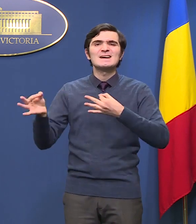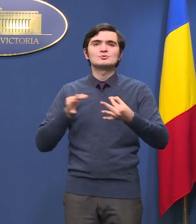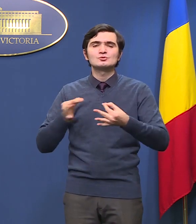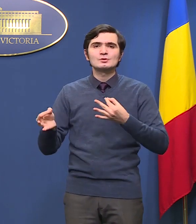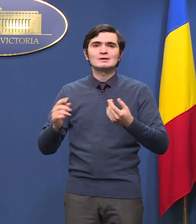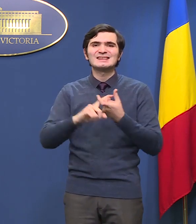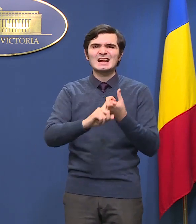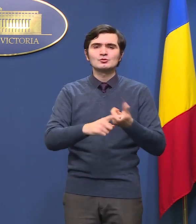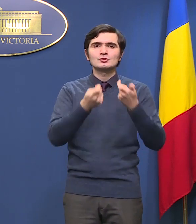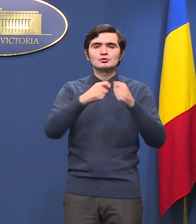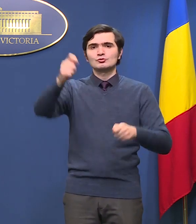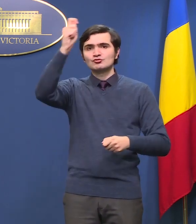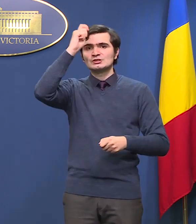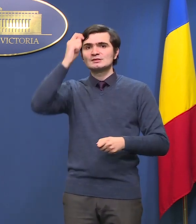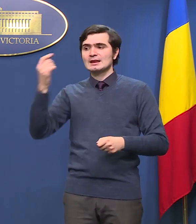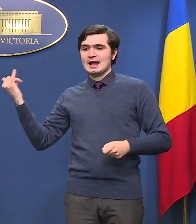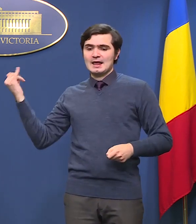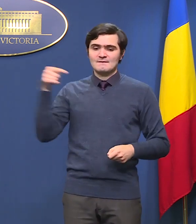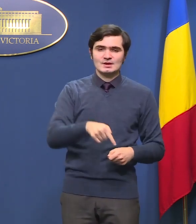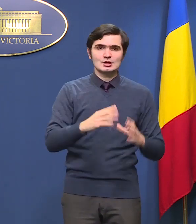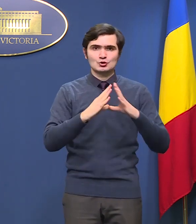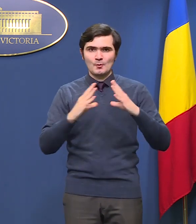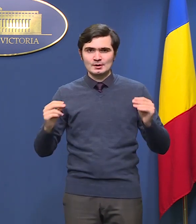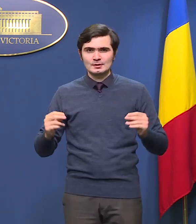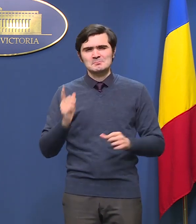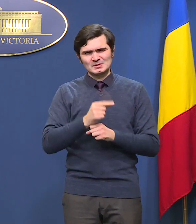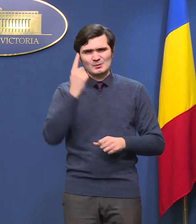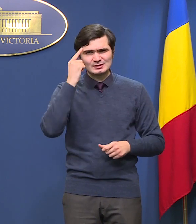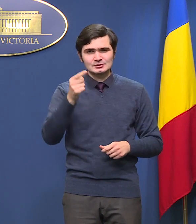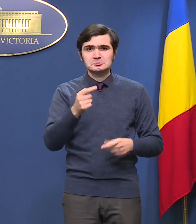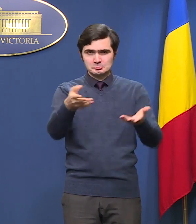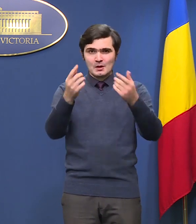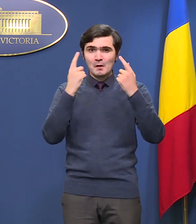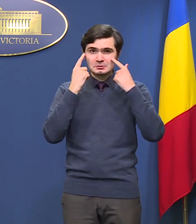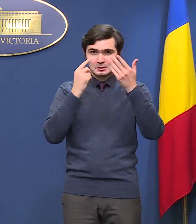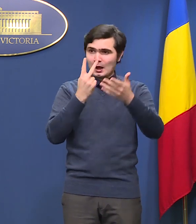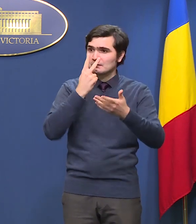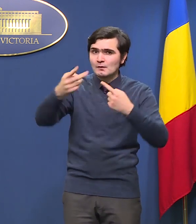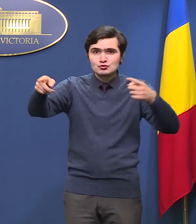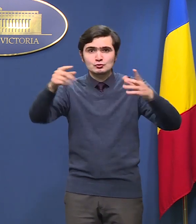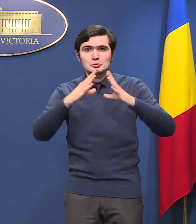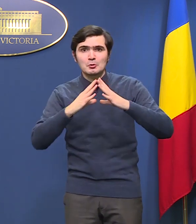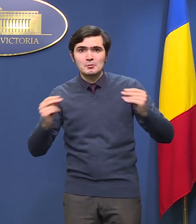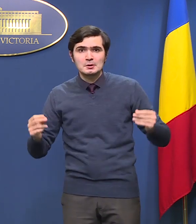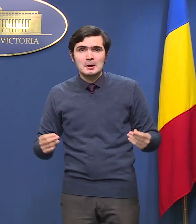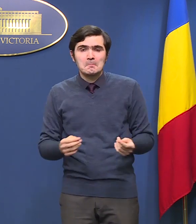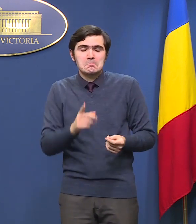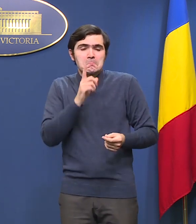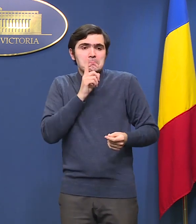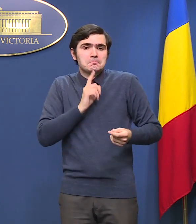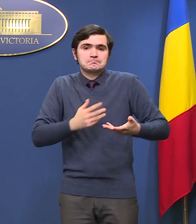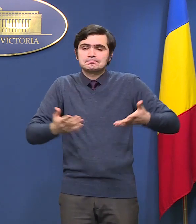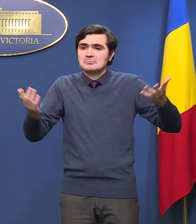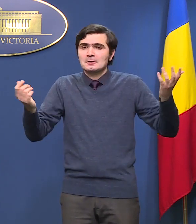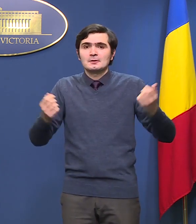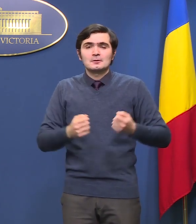la toți cetățenii care intră în România. Trebuie să știți, ați văzut cu ochiul liber, România pur și simplu